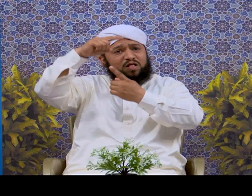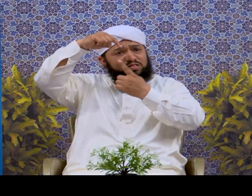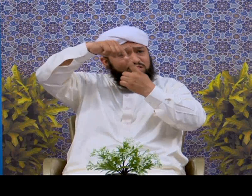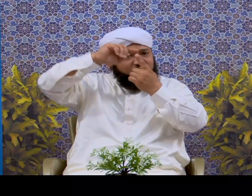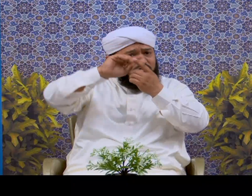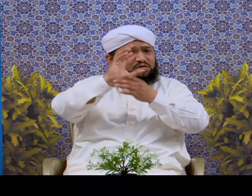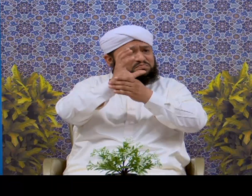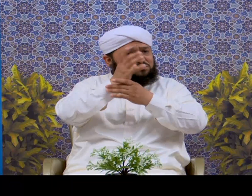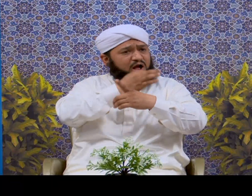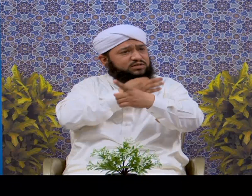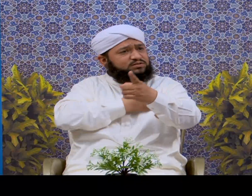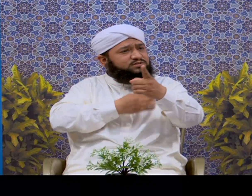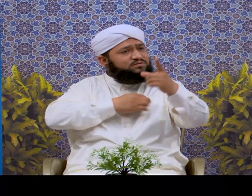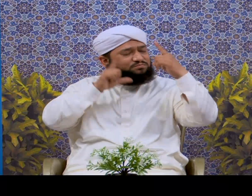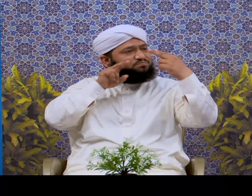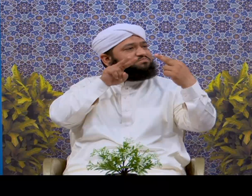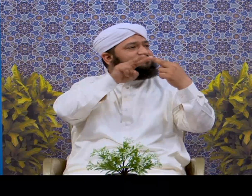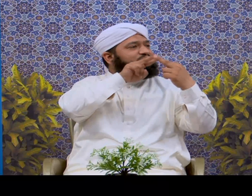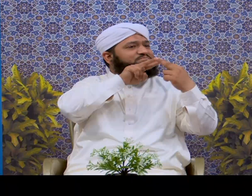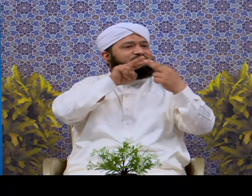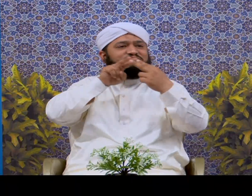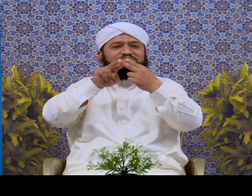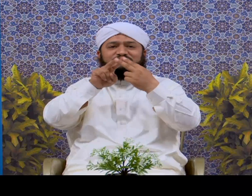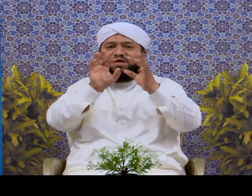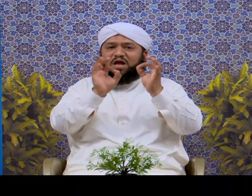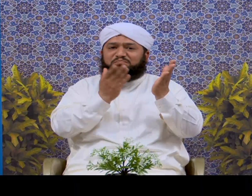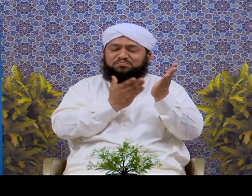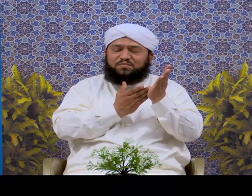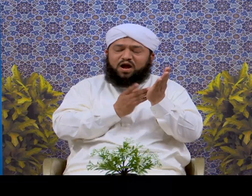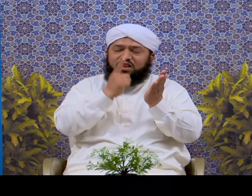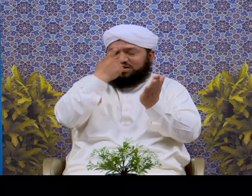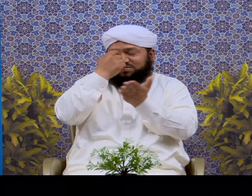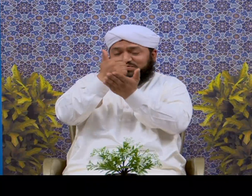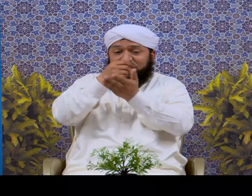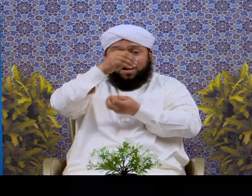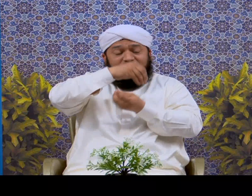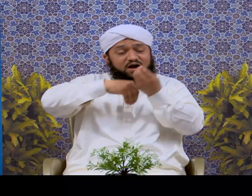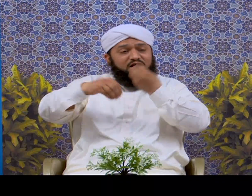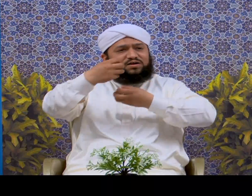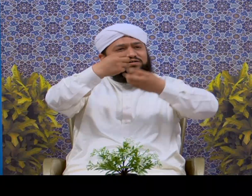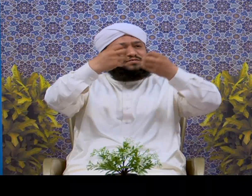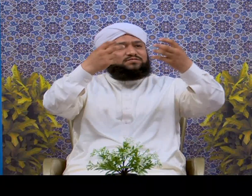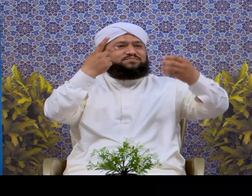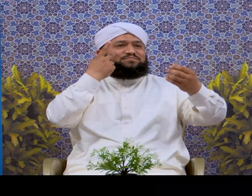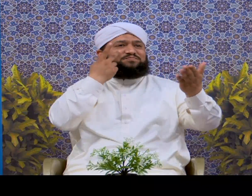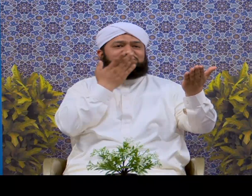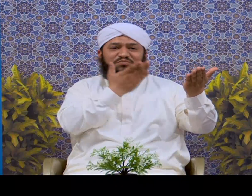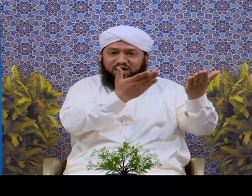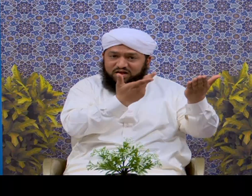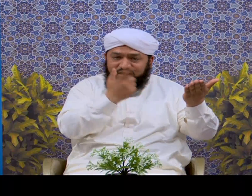اللہ پاک کے نیک بندوں کا دیدار کیجیے۔ اللہ پاک دکھائے تو کعبہ شریف کے انوار دیکھیے، مکہ مکرمہ کی